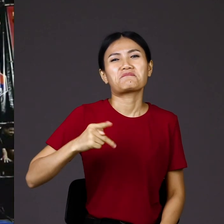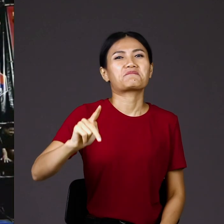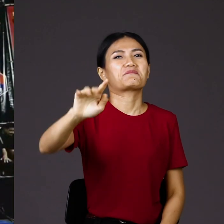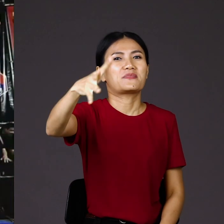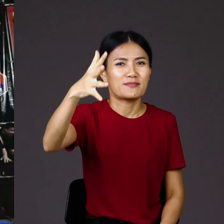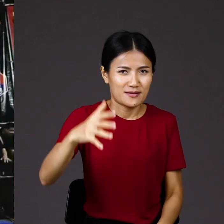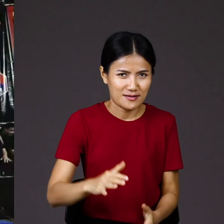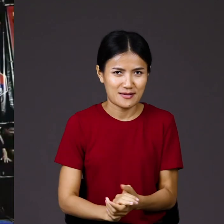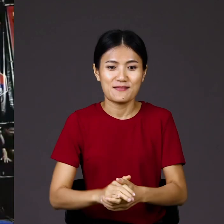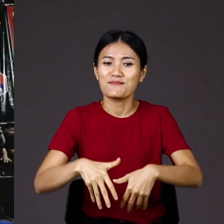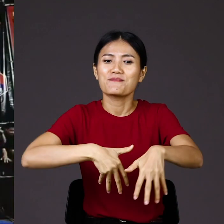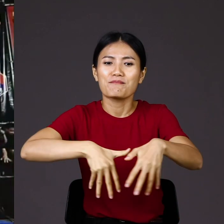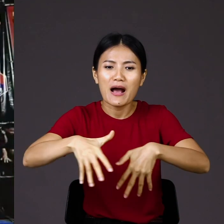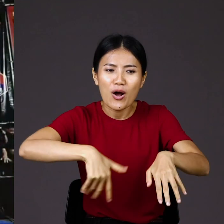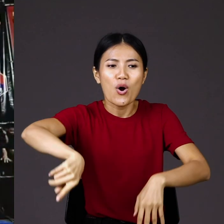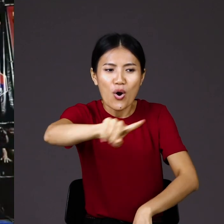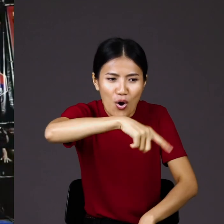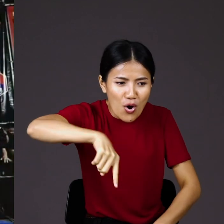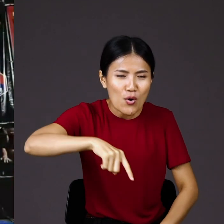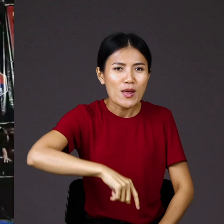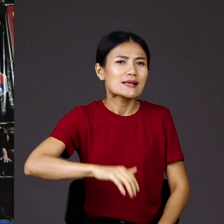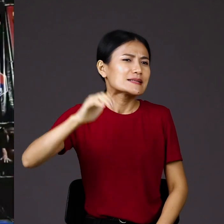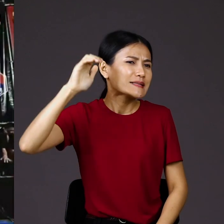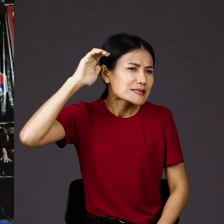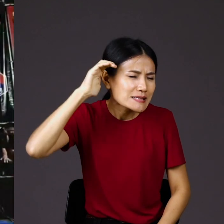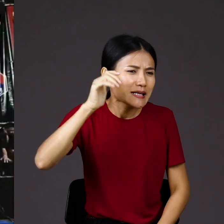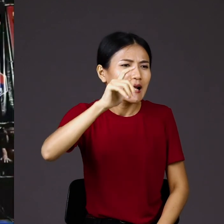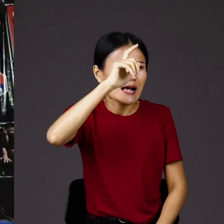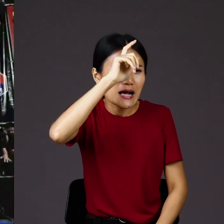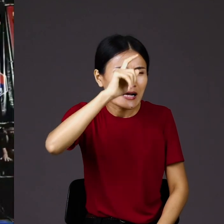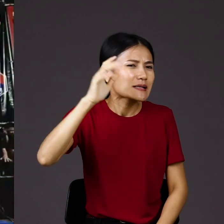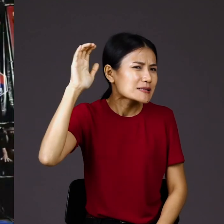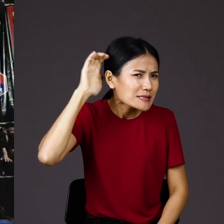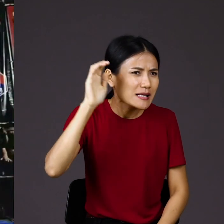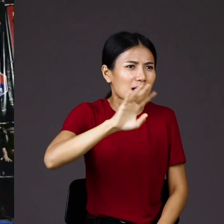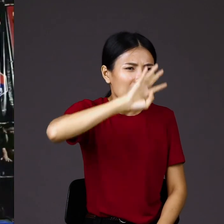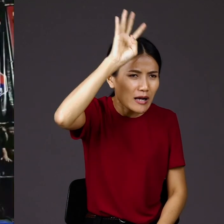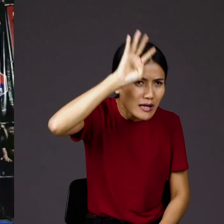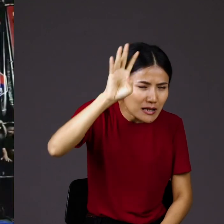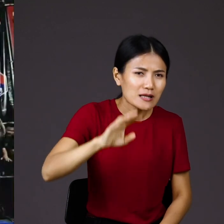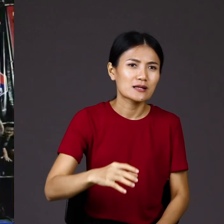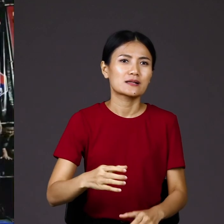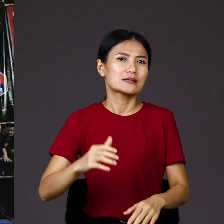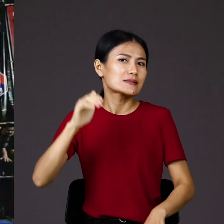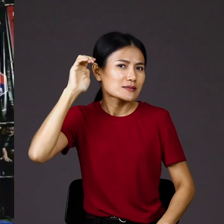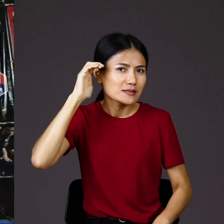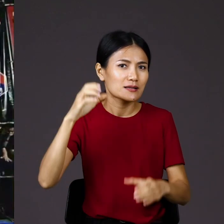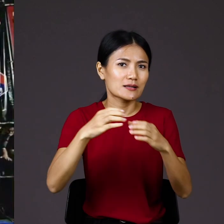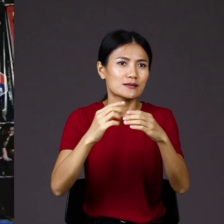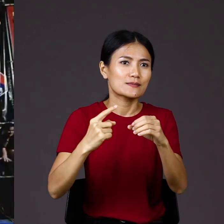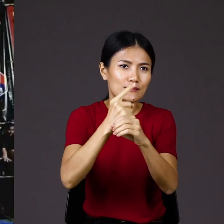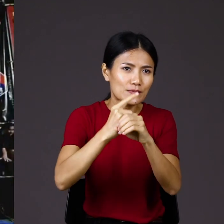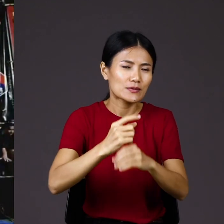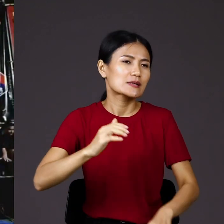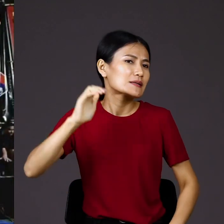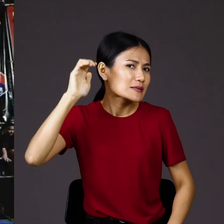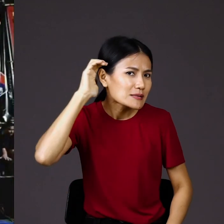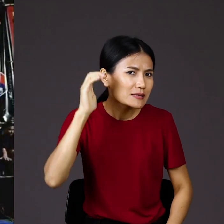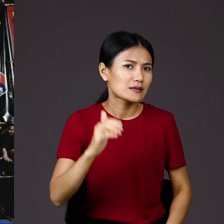ขาทำงานไม่ได้พี่น้องยังให้ความเชื่อมั่นกับธนาธรกับคณะก้าวหน้ากับไพบูลย์กิจวรวุ